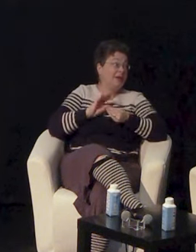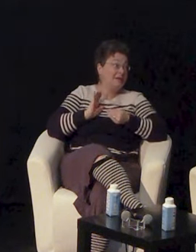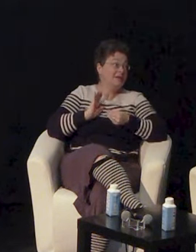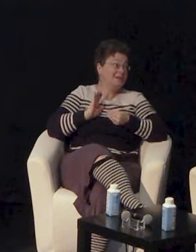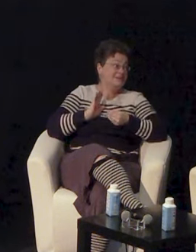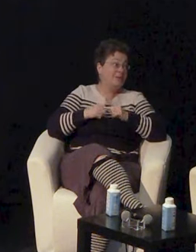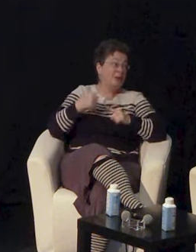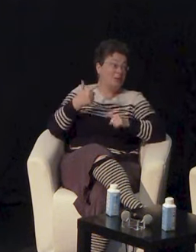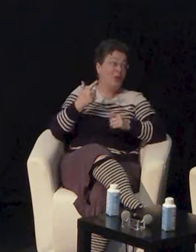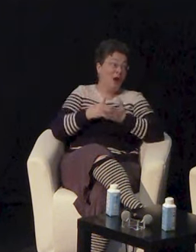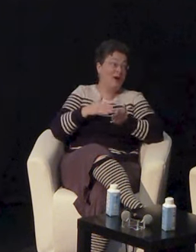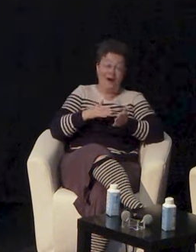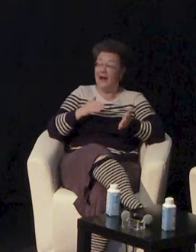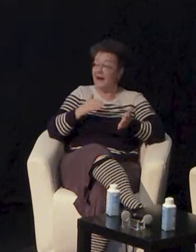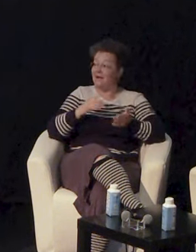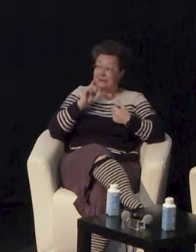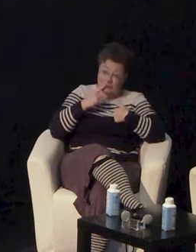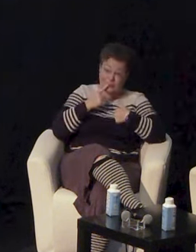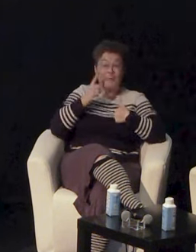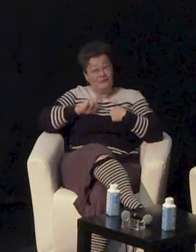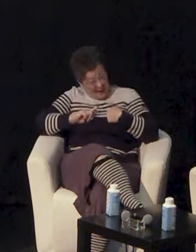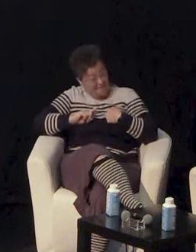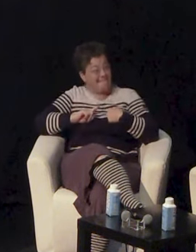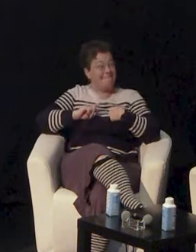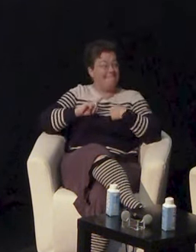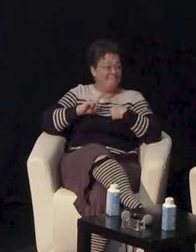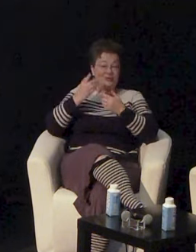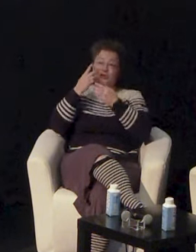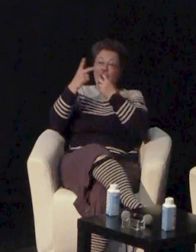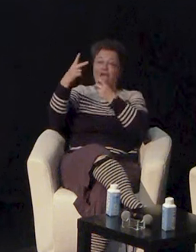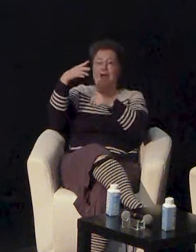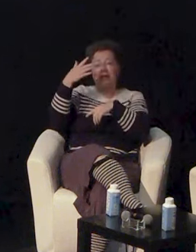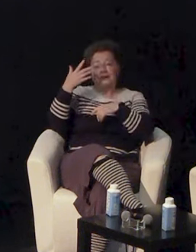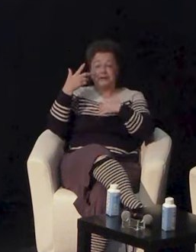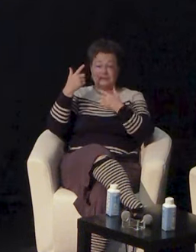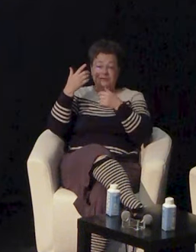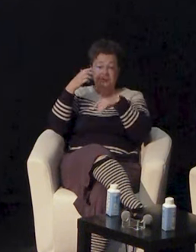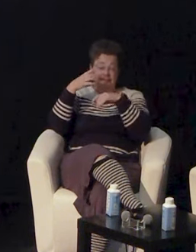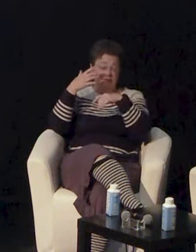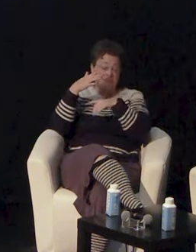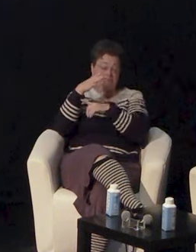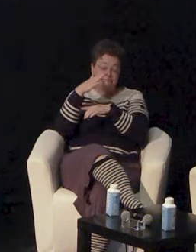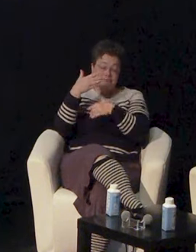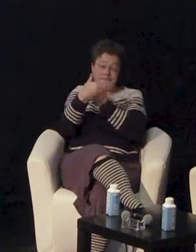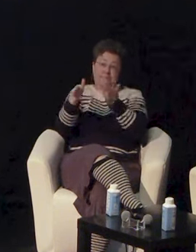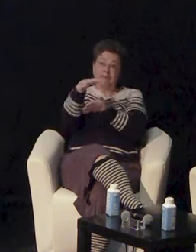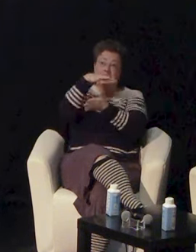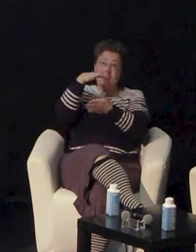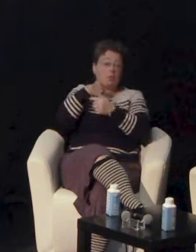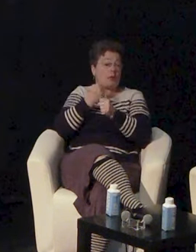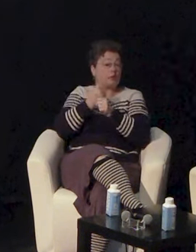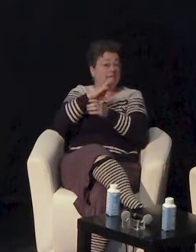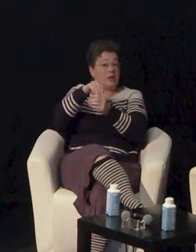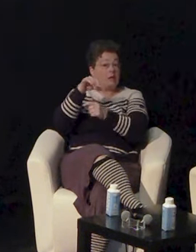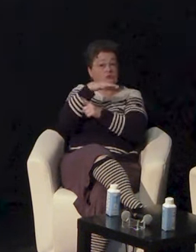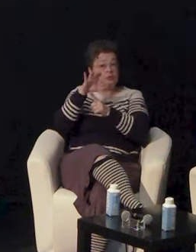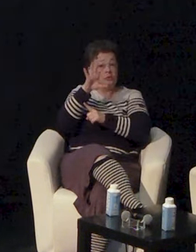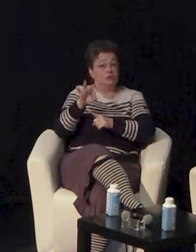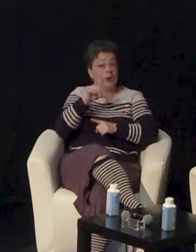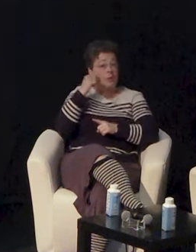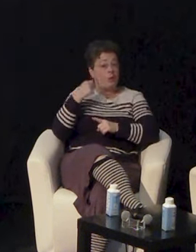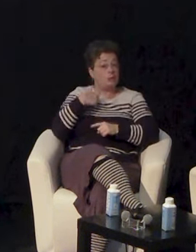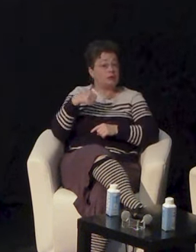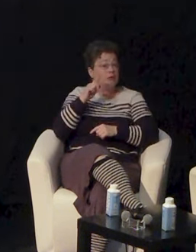développer l'embauche des personnes sourdes dans le monde professionnel. C'est vrai que moi j'ai double peine, je suis sourde et je suis une femme, donc